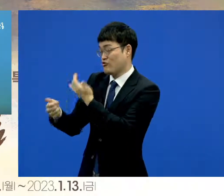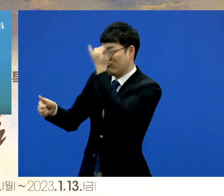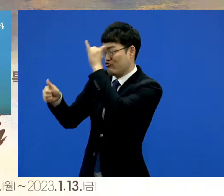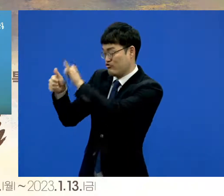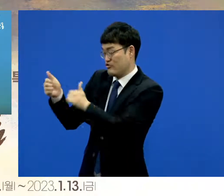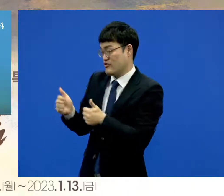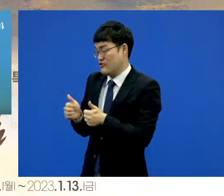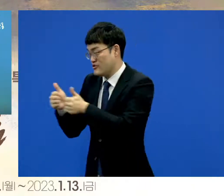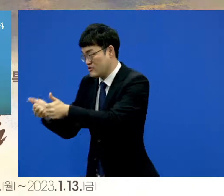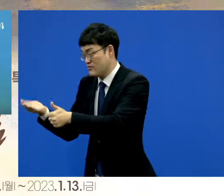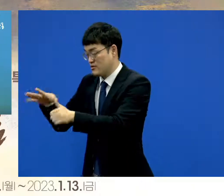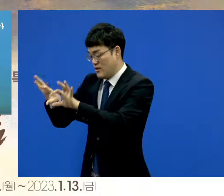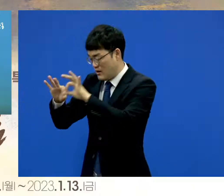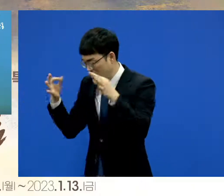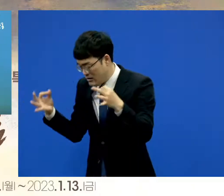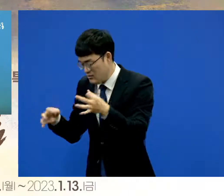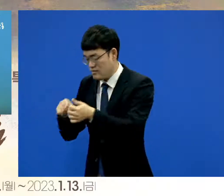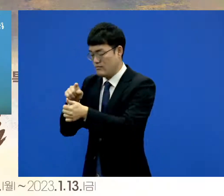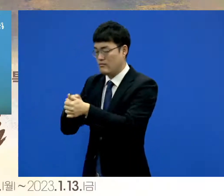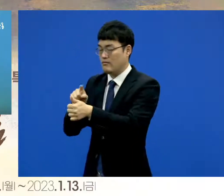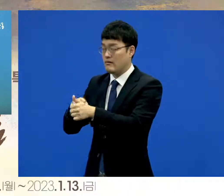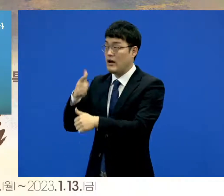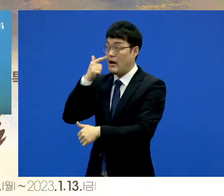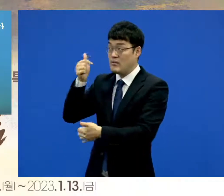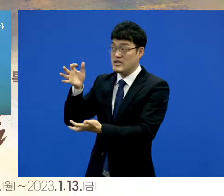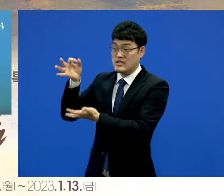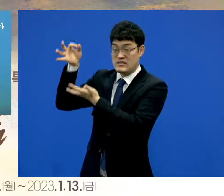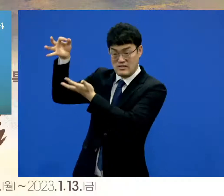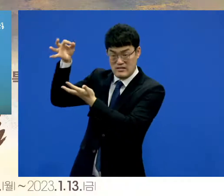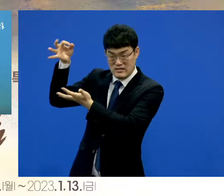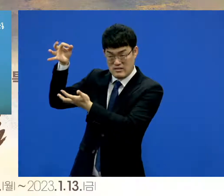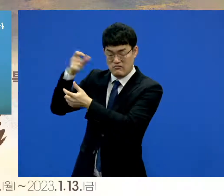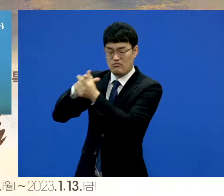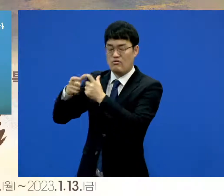열심인데 안으로 들어가 보면 아버지의 소유에 더 관심이 있어요.